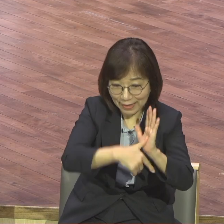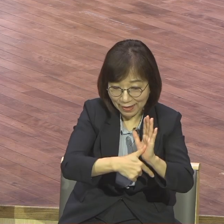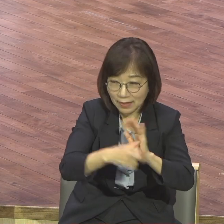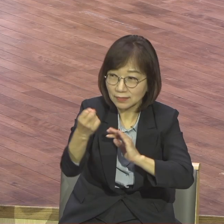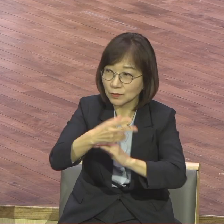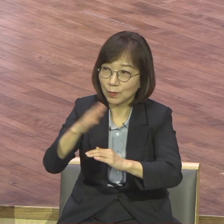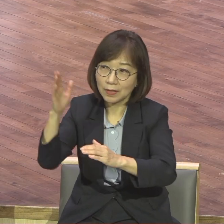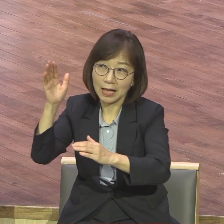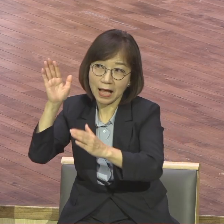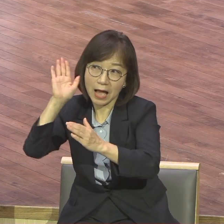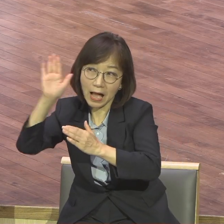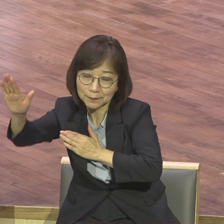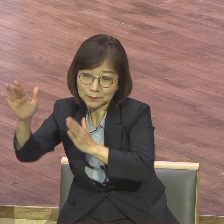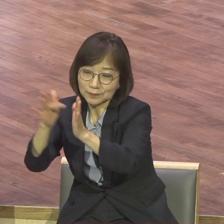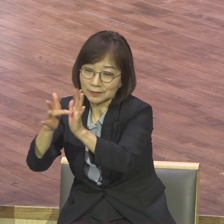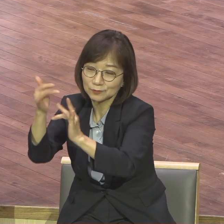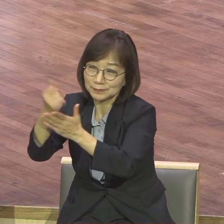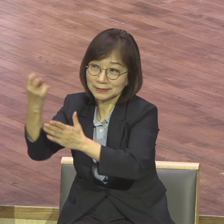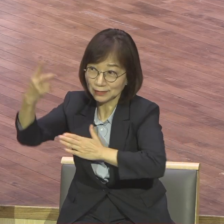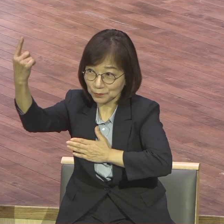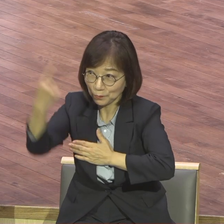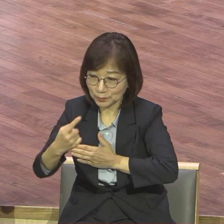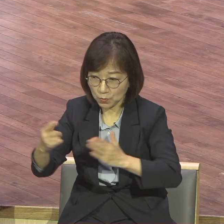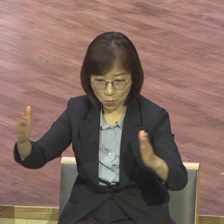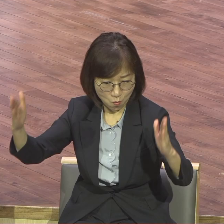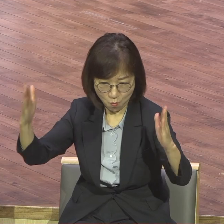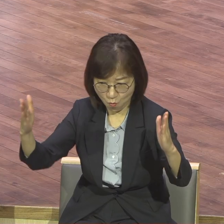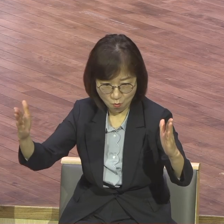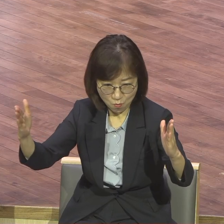재림할 때까지를 말세라 그런다. 말세.